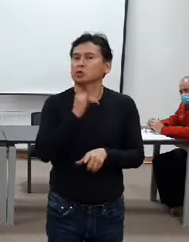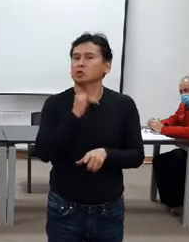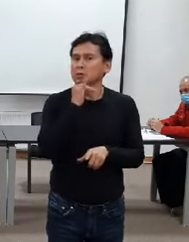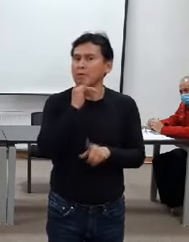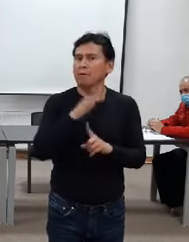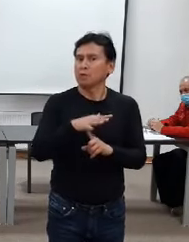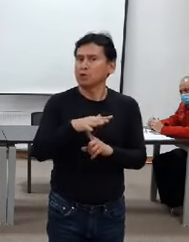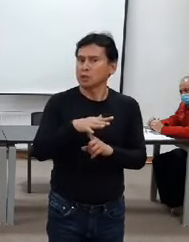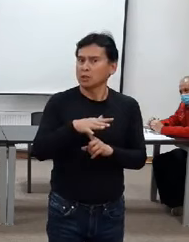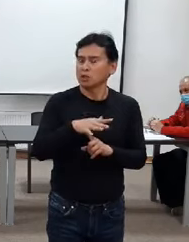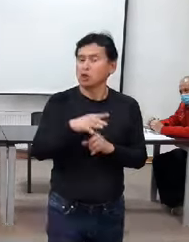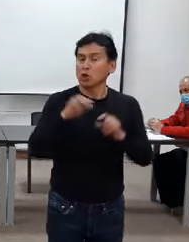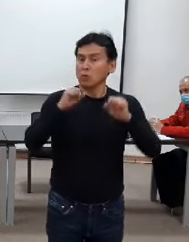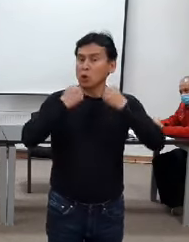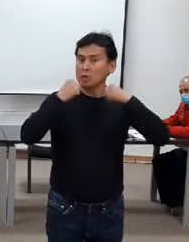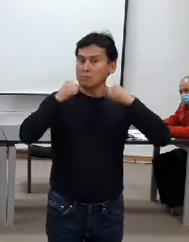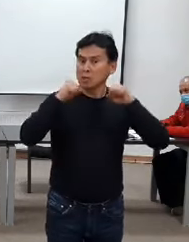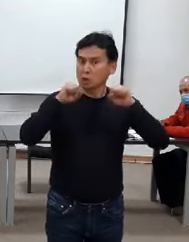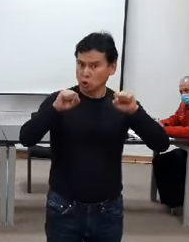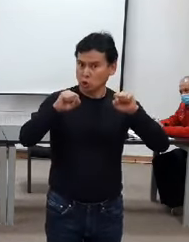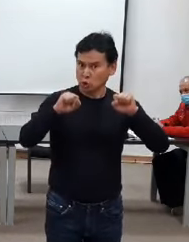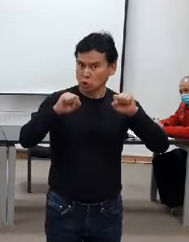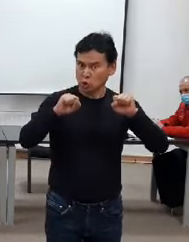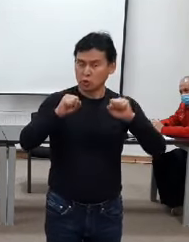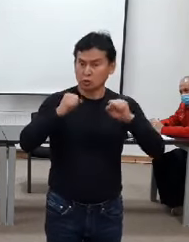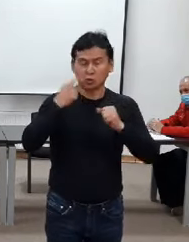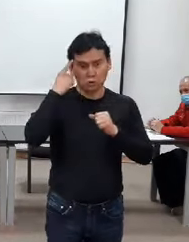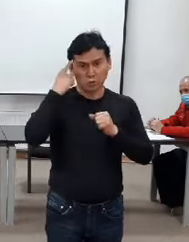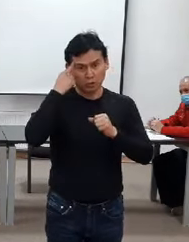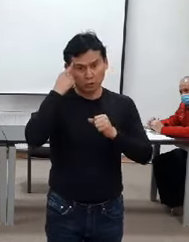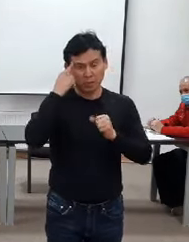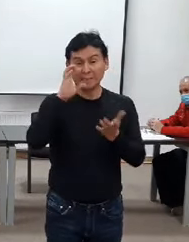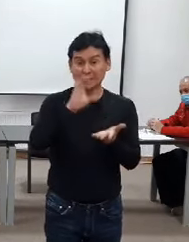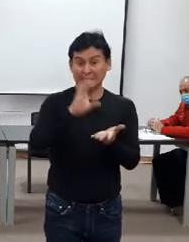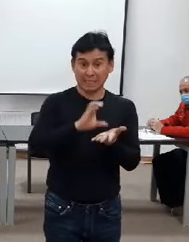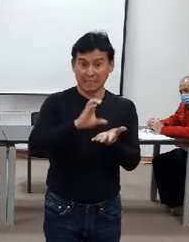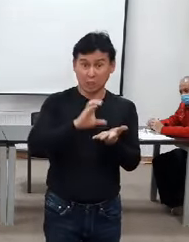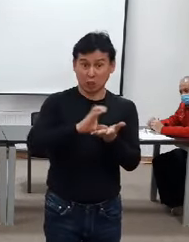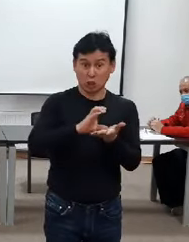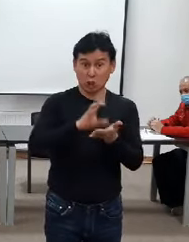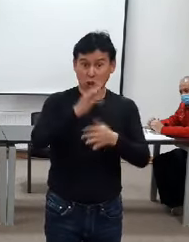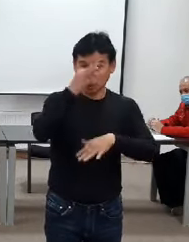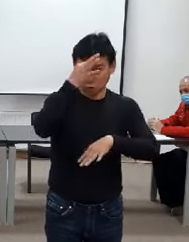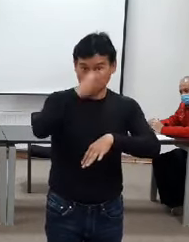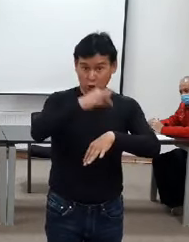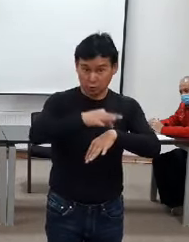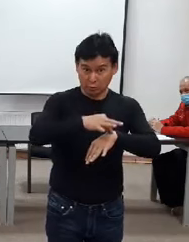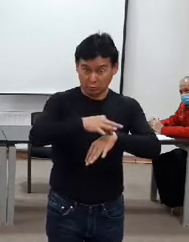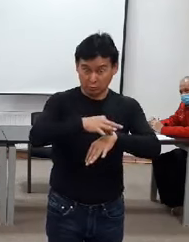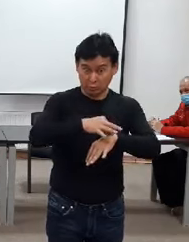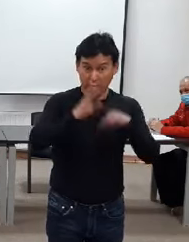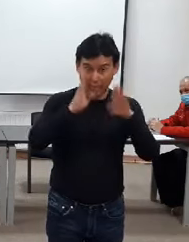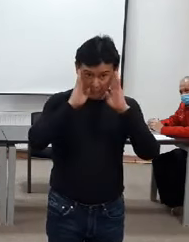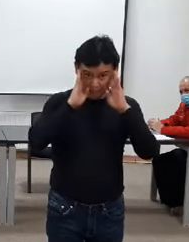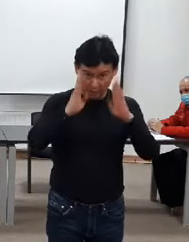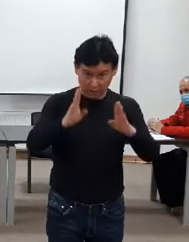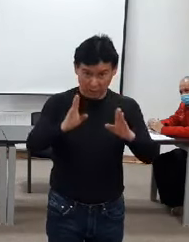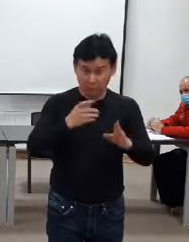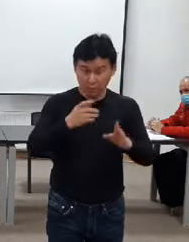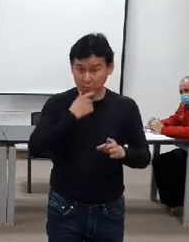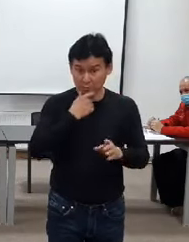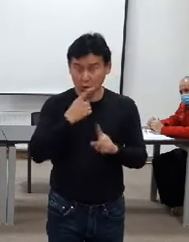está funcionando como gimnasio. Yo relacionaba Actívate con un centro clínico, médico, con atención kinésica,